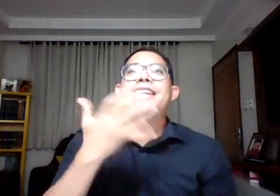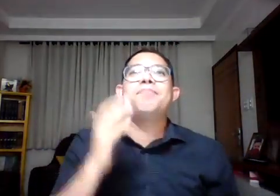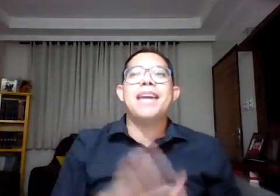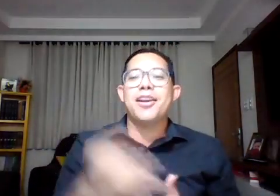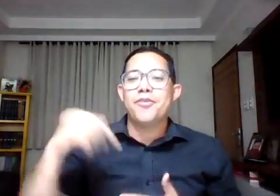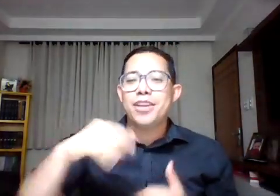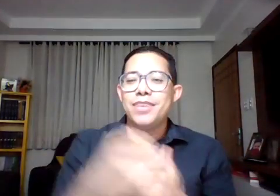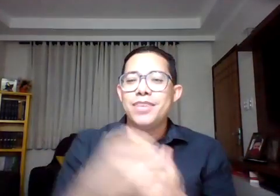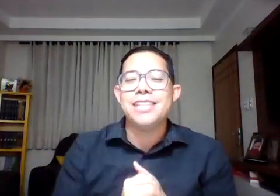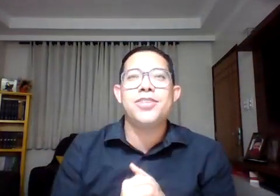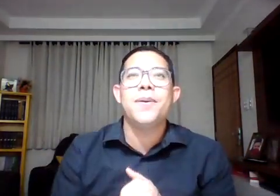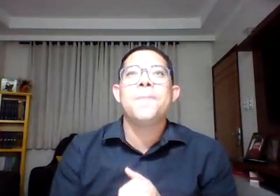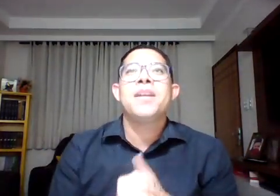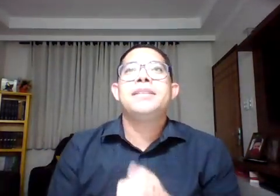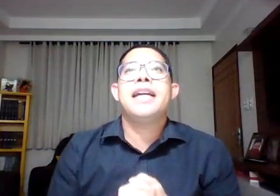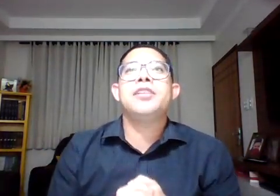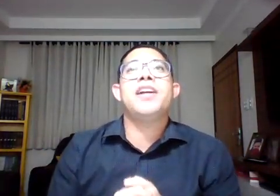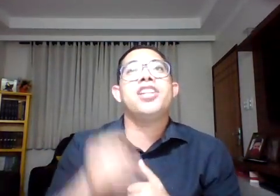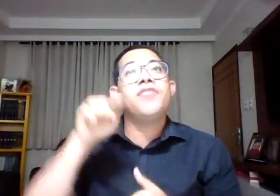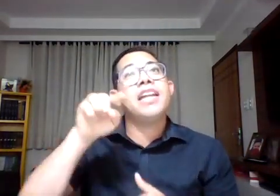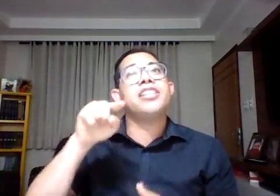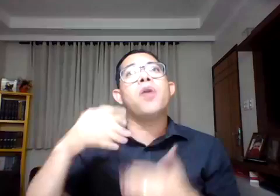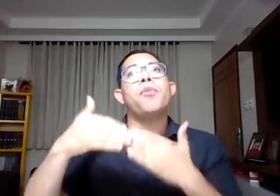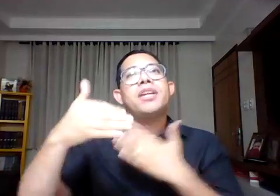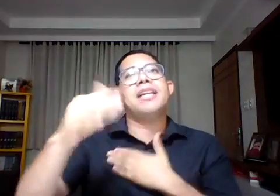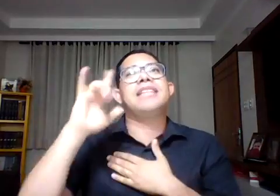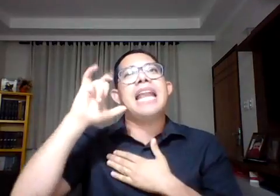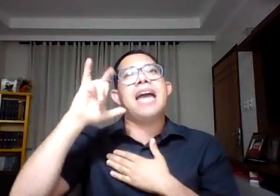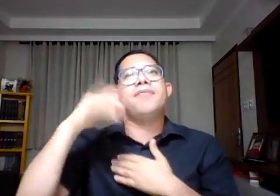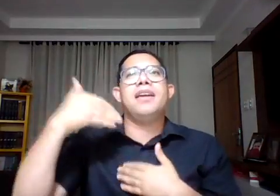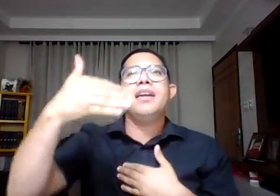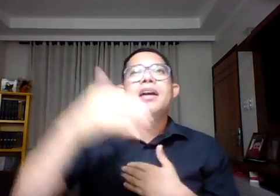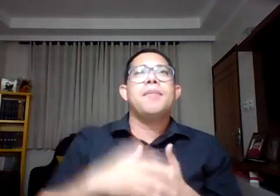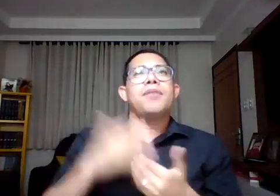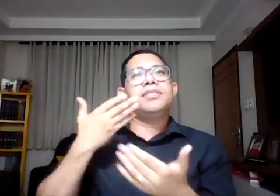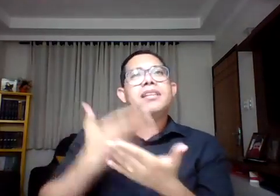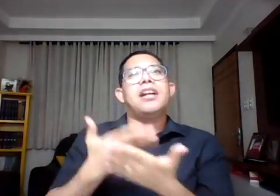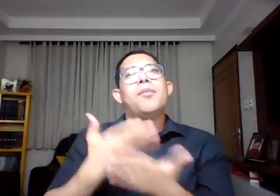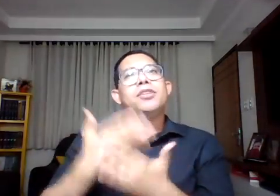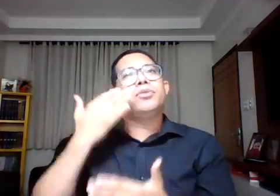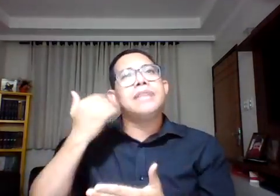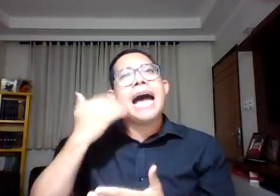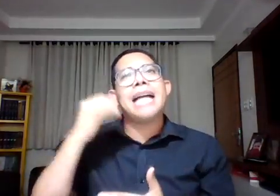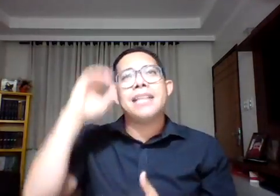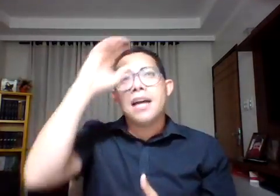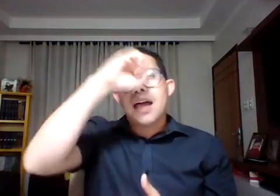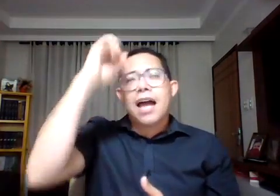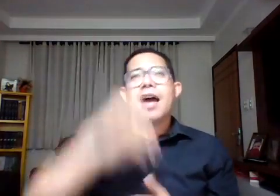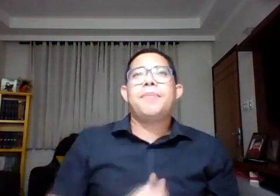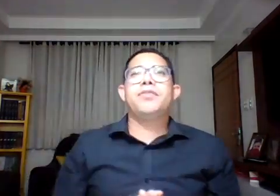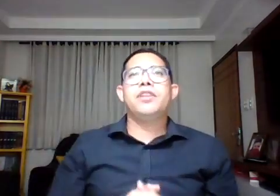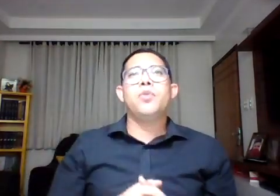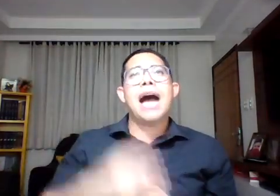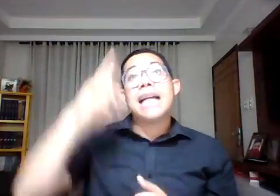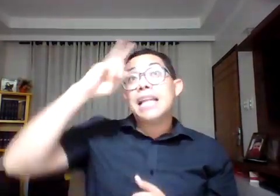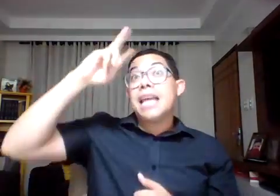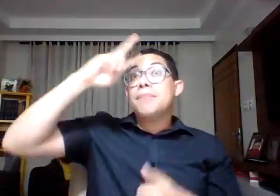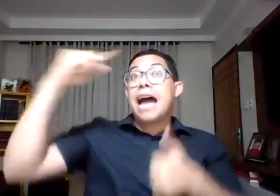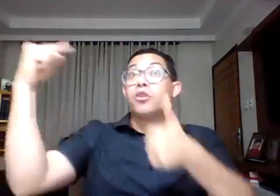pena no meio do início, certo? Mas a gente vai deixar um pouquinho essa live aí para vocês dar uma estudada, aperfeiçoada, lembrar os